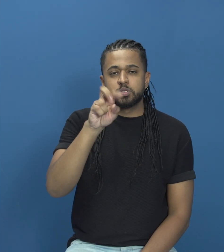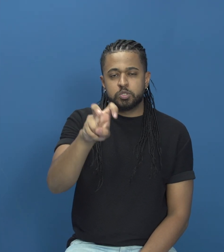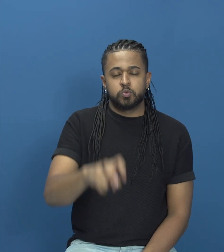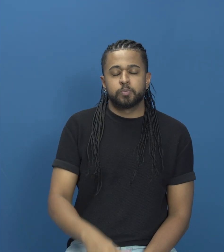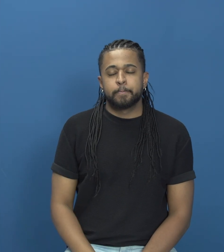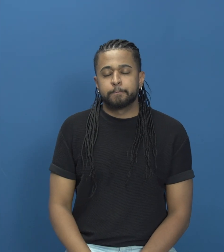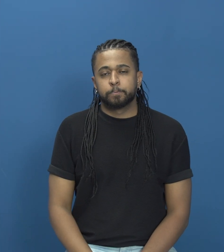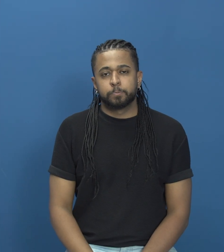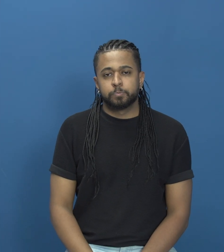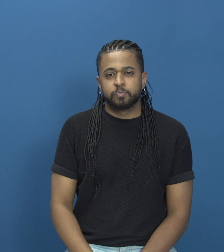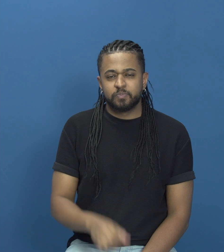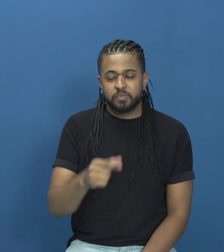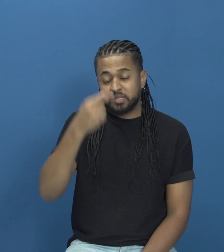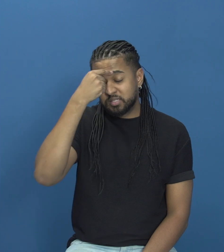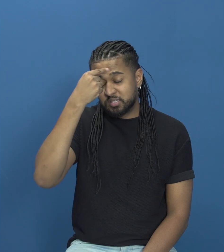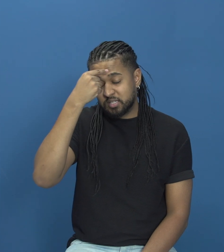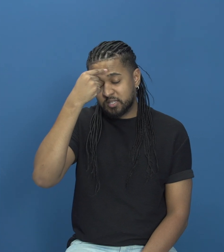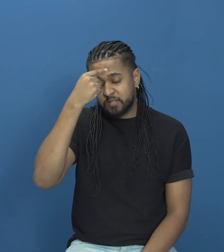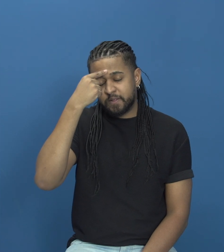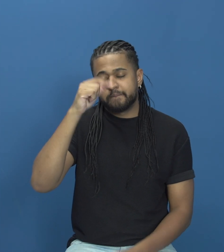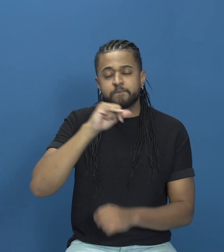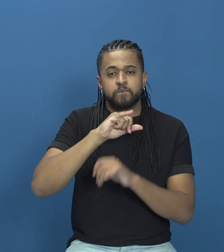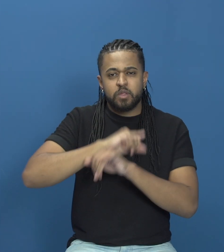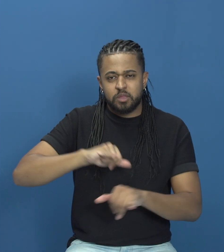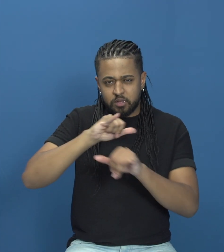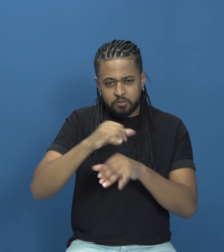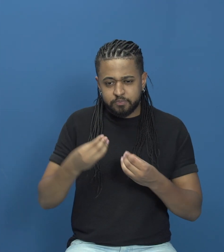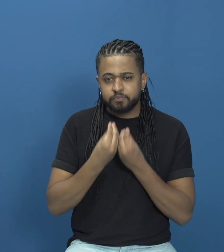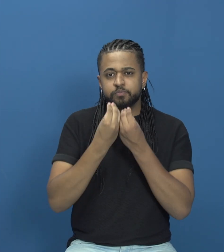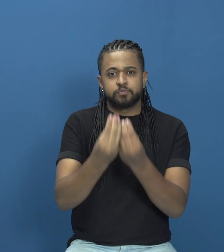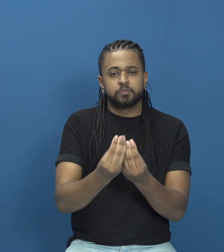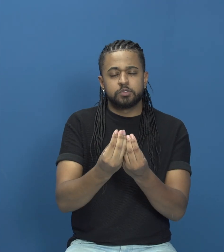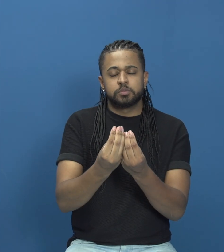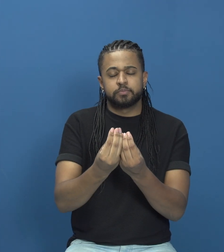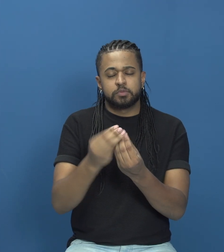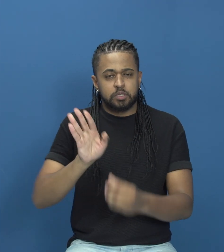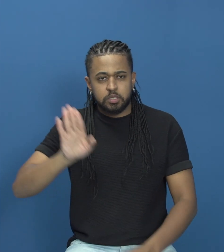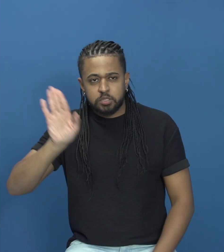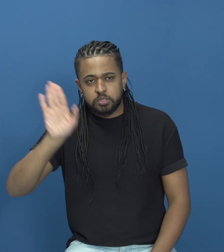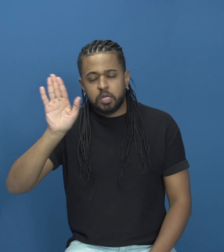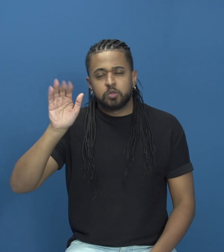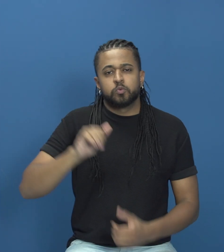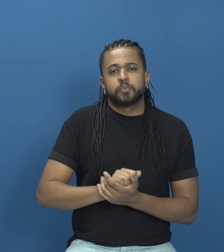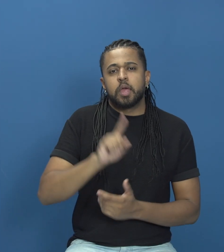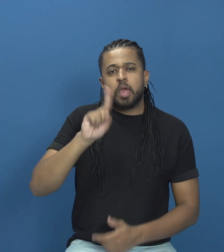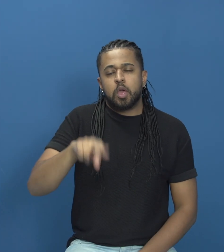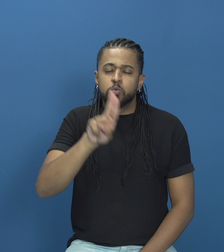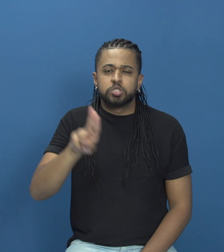9.14.5. Ciência de que os dados fornecidos pelo candidato ou candidata